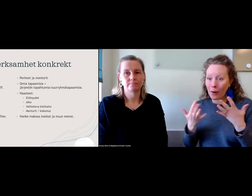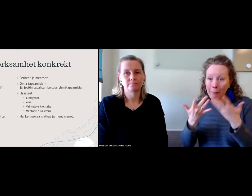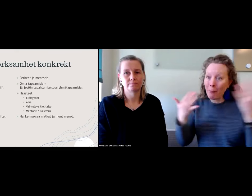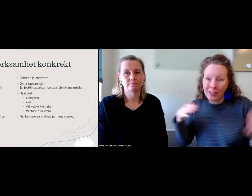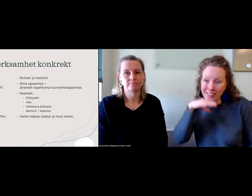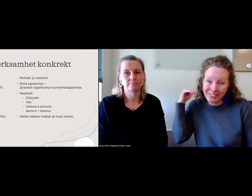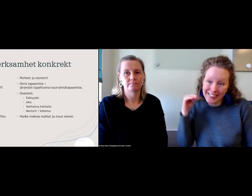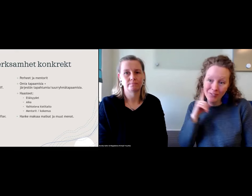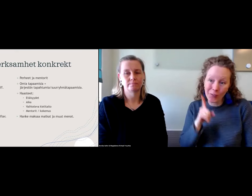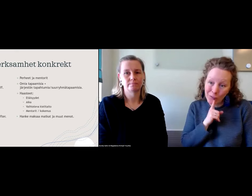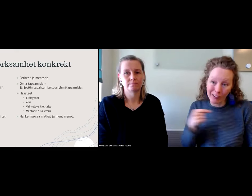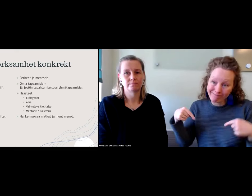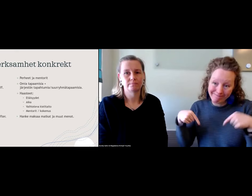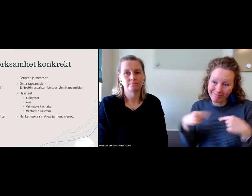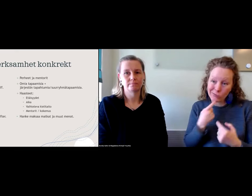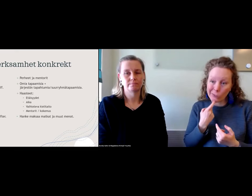Ja nämä mentorit,